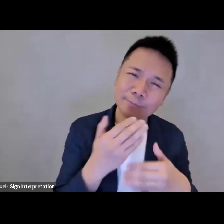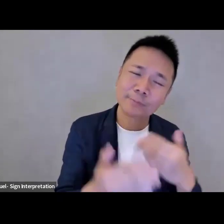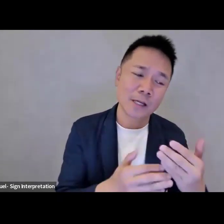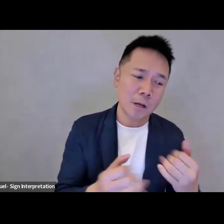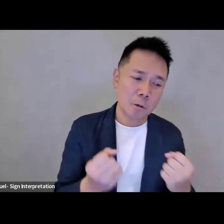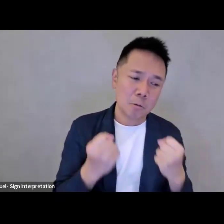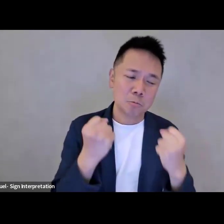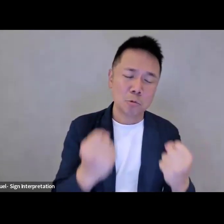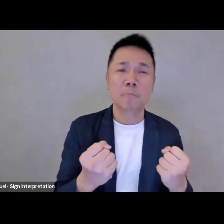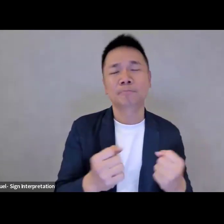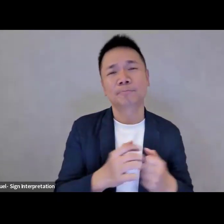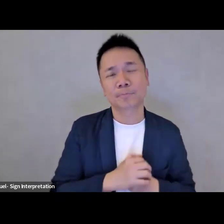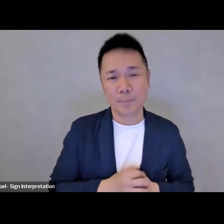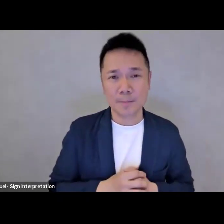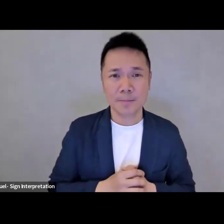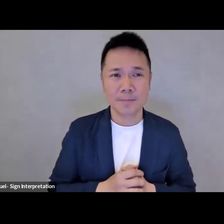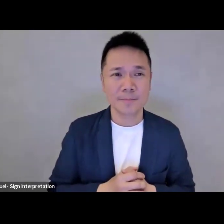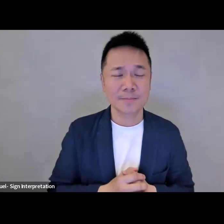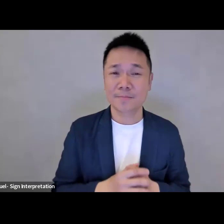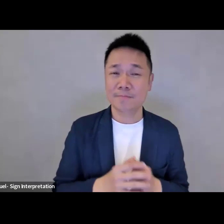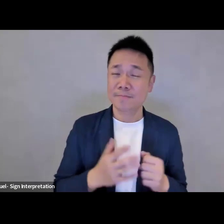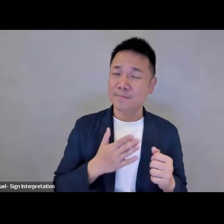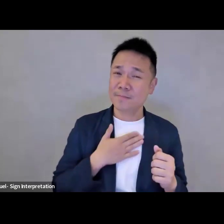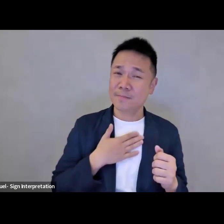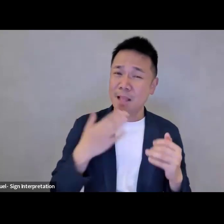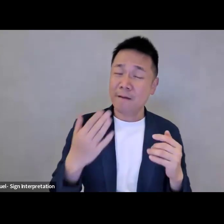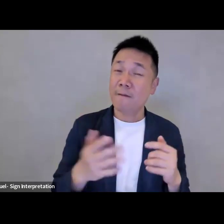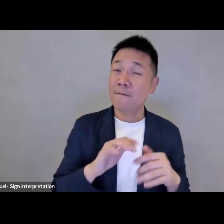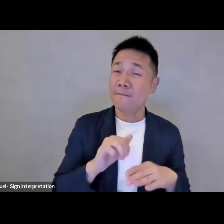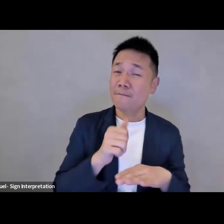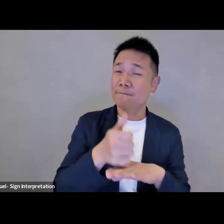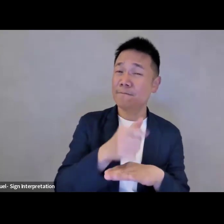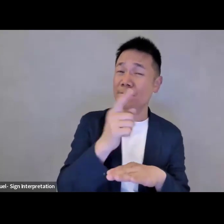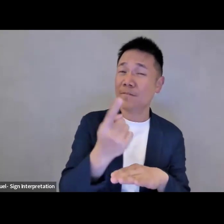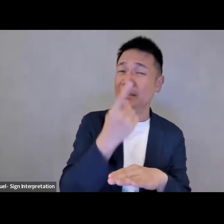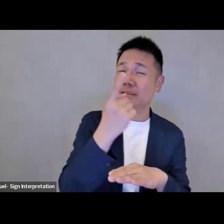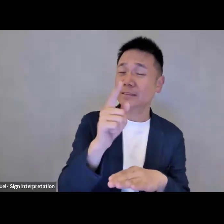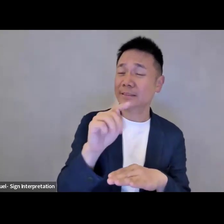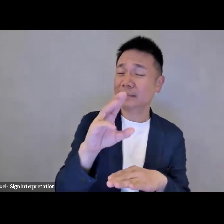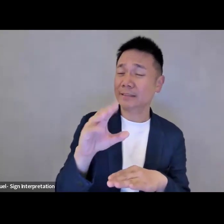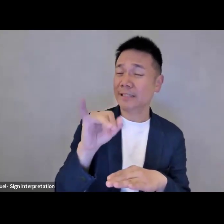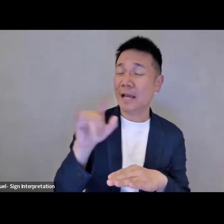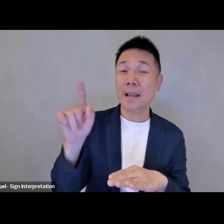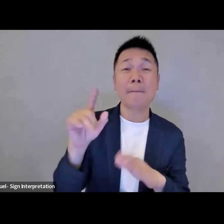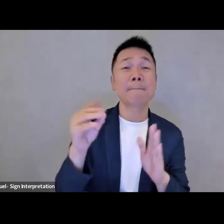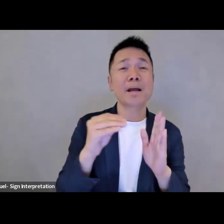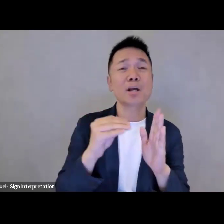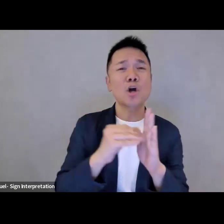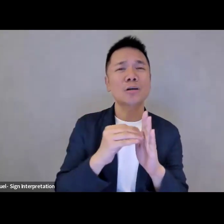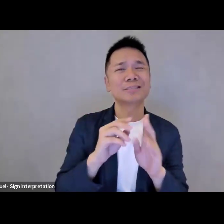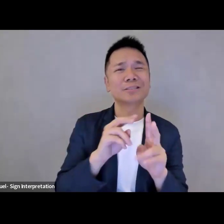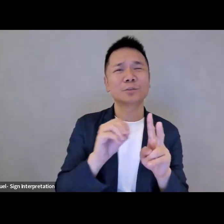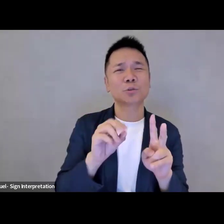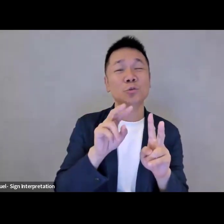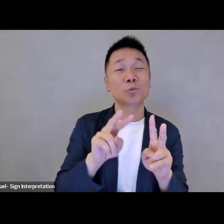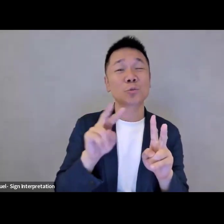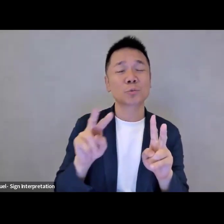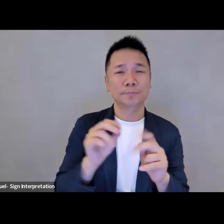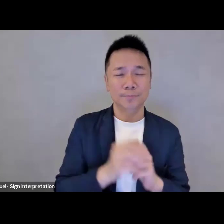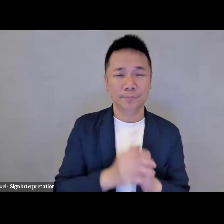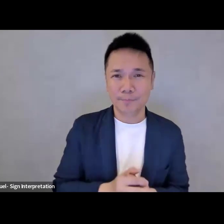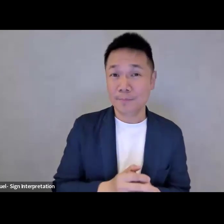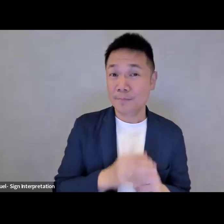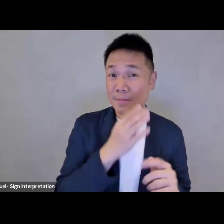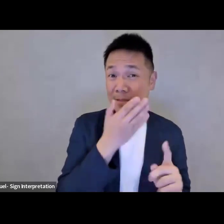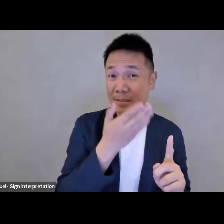而且他领导我们，他的就像我的导师一样，来去指导我们不同的人。而且